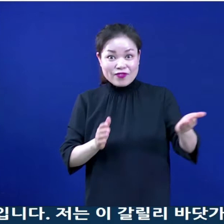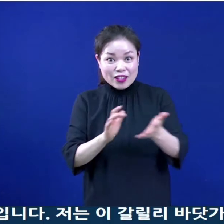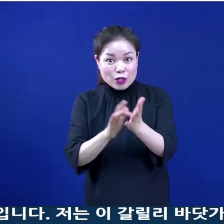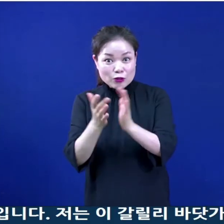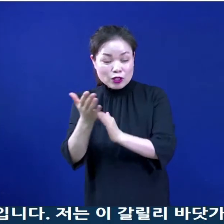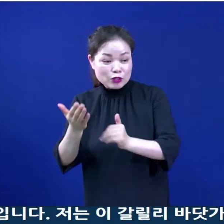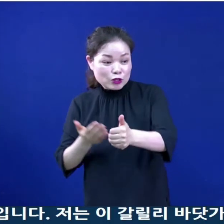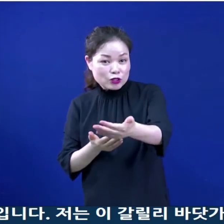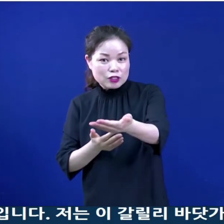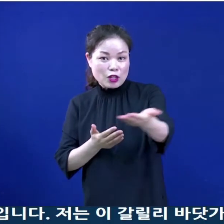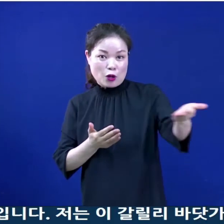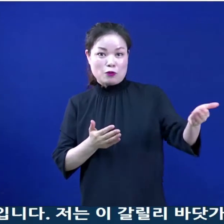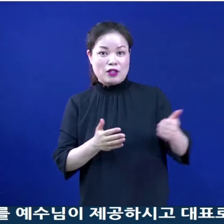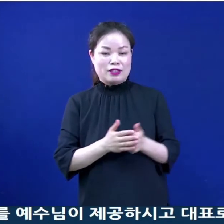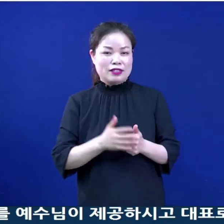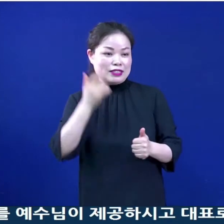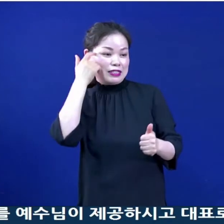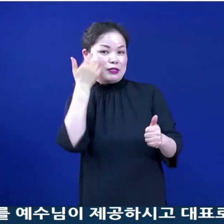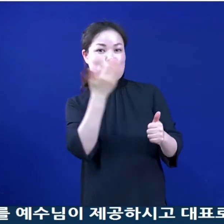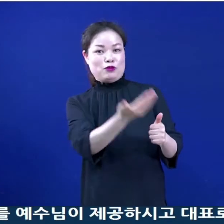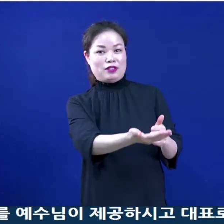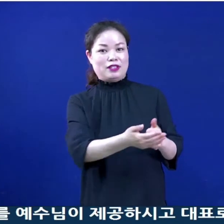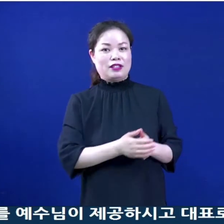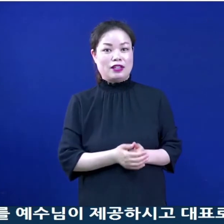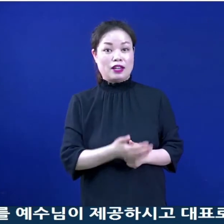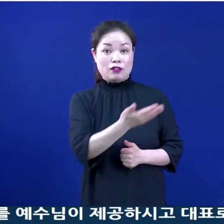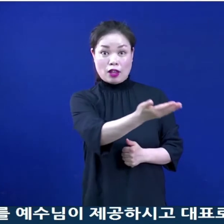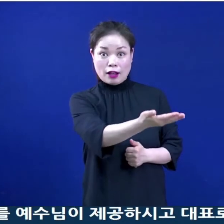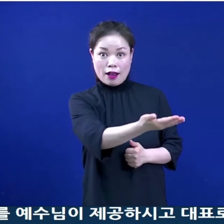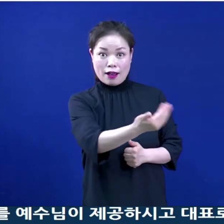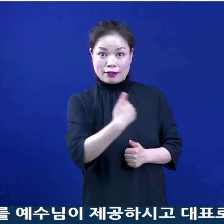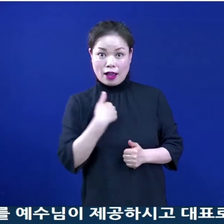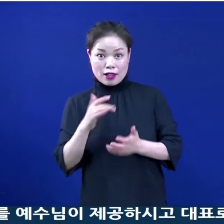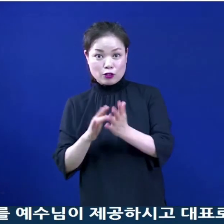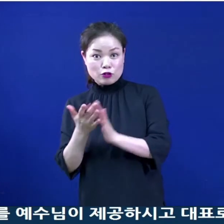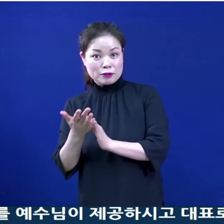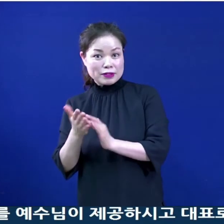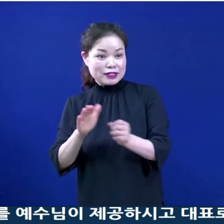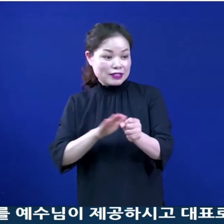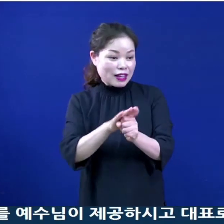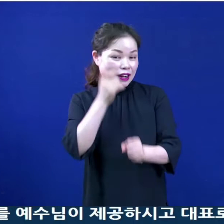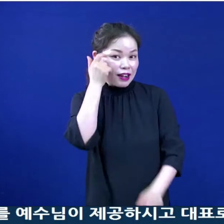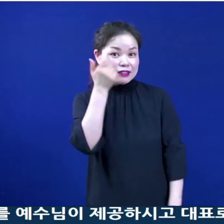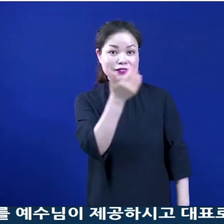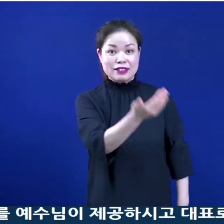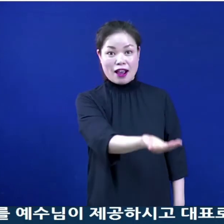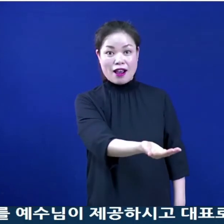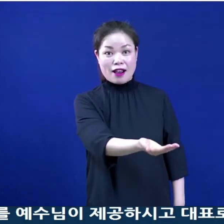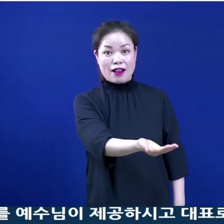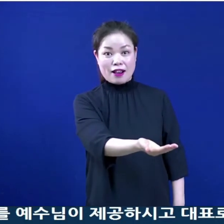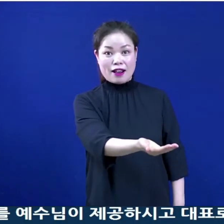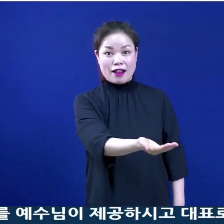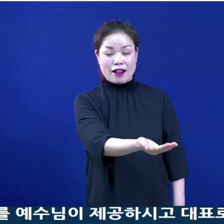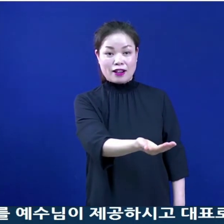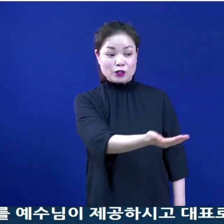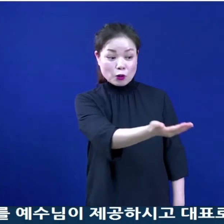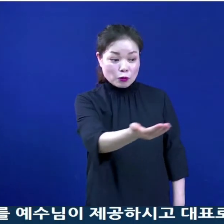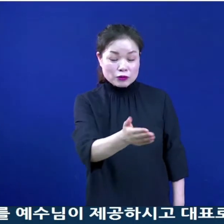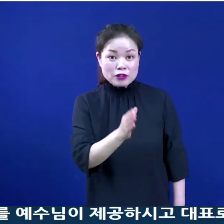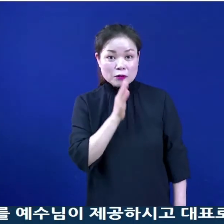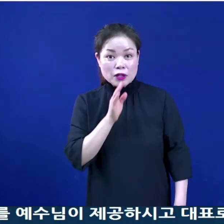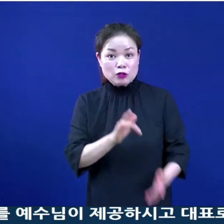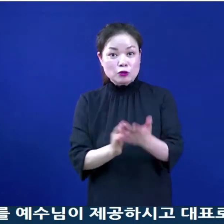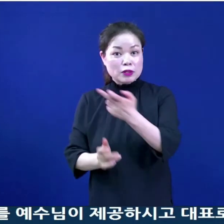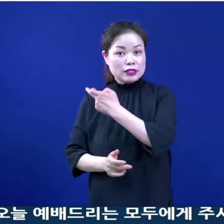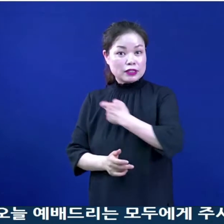예수님께서 여러분에게 질문하십니다. 네가 나를 사랑하느냐? 여러분은 정말 예수님의